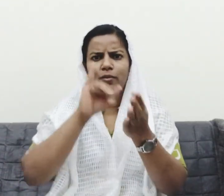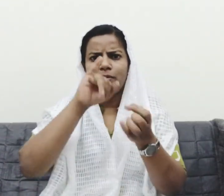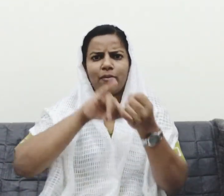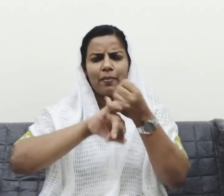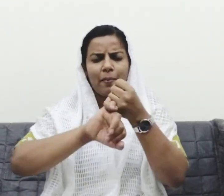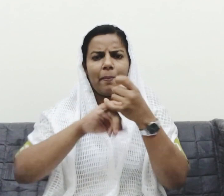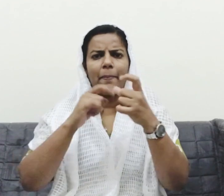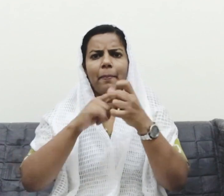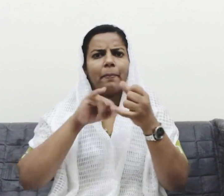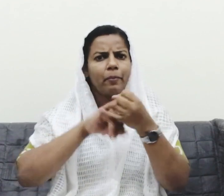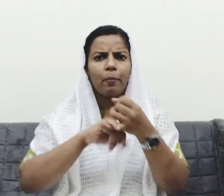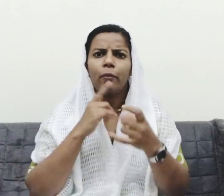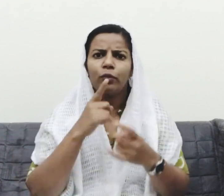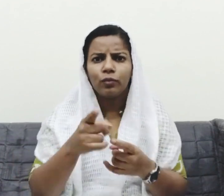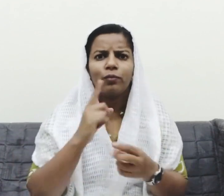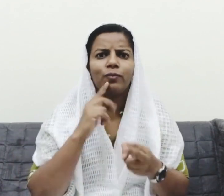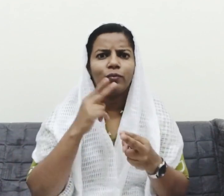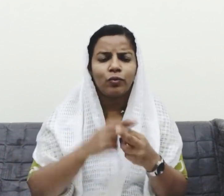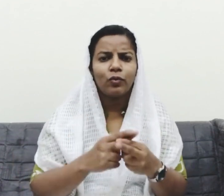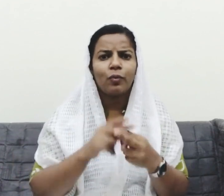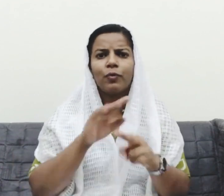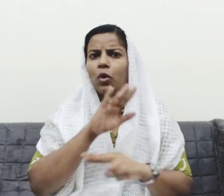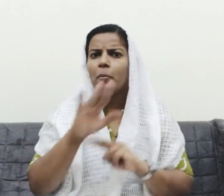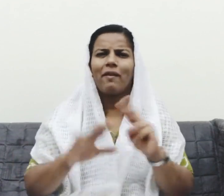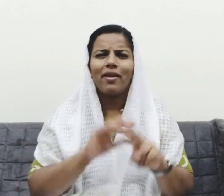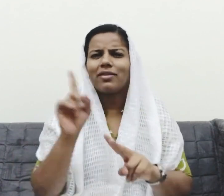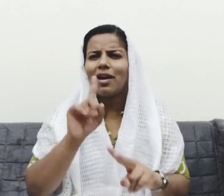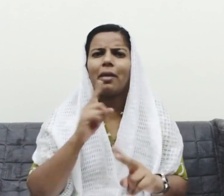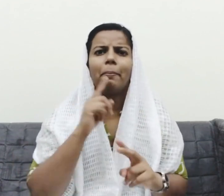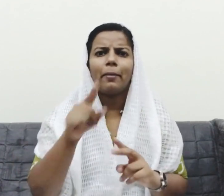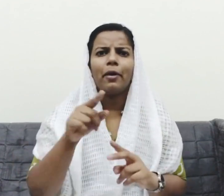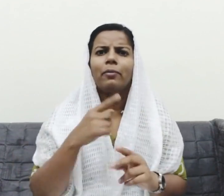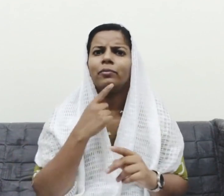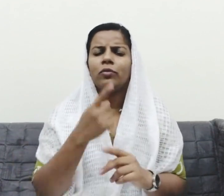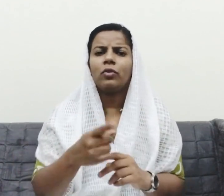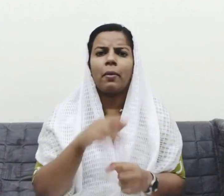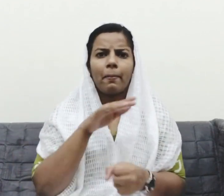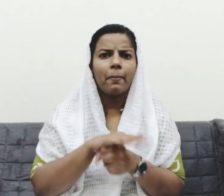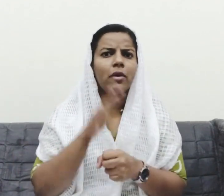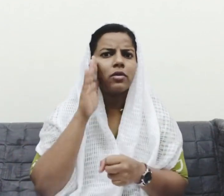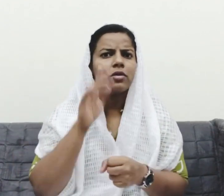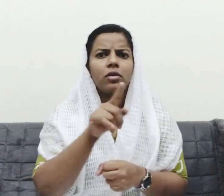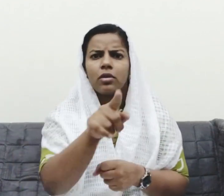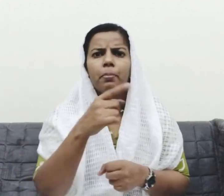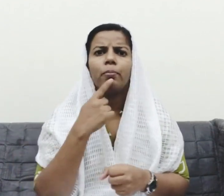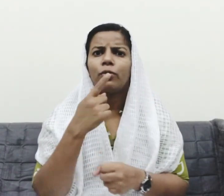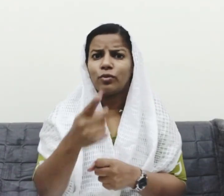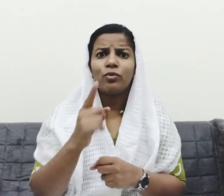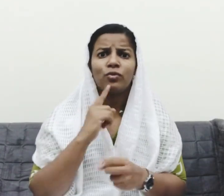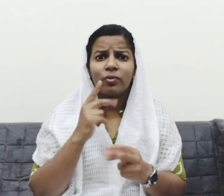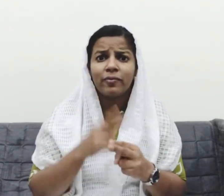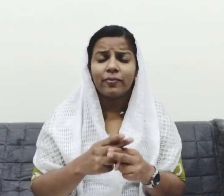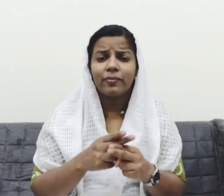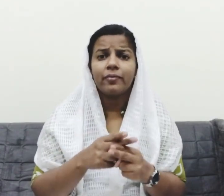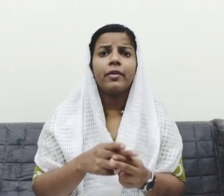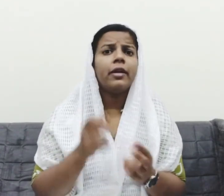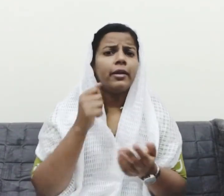എല്ലാ വാഗ്ദത്തങ്ങളും എനിക്ക് നിങ്ങൾക്കും ഉള്ളതാണ്. ഒരു പ്രവാചകൻ ഒരു വാഗ്ദത്തം പറഞ്ഞിട്ടുണ്ടെങ്കിൽ, ഒരു പ്രസംഗത്തിന്റെ നടുവിൽ ഒരു ദൈവദാസൻ ഒരു വാഗ്ദത്തം പറഞ്ഞിട്ടുണ്ടെങ്കിൽ,